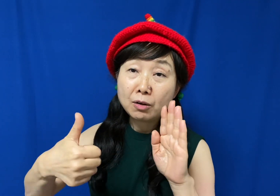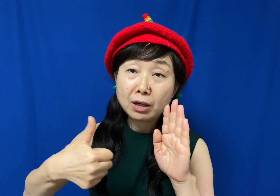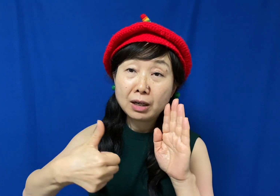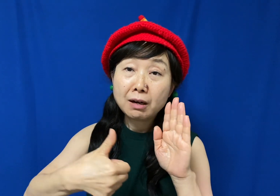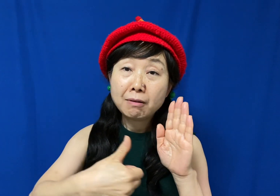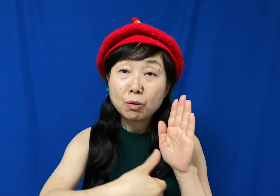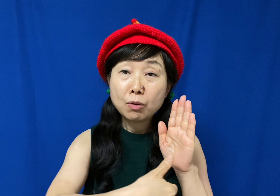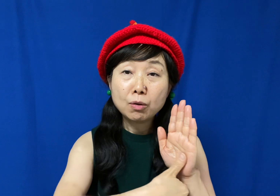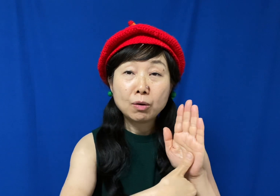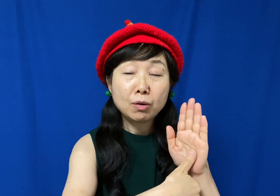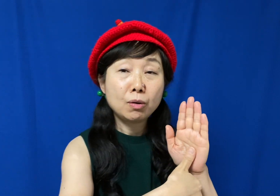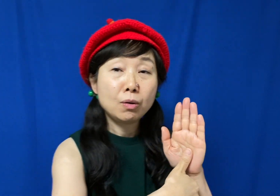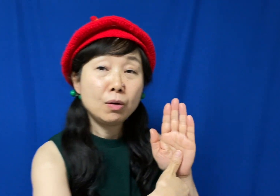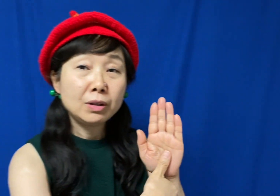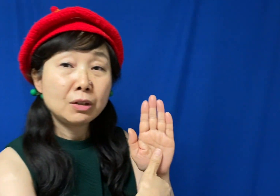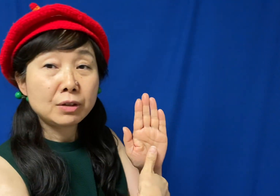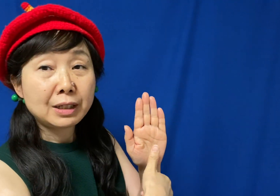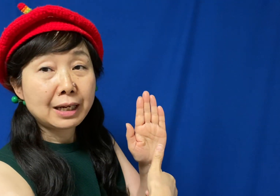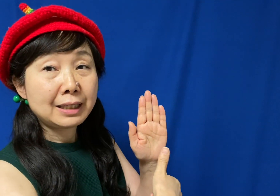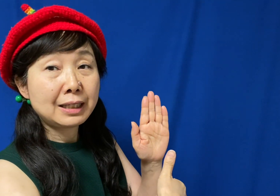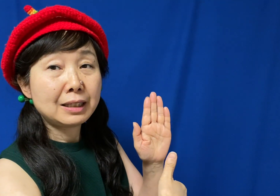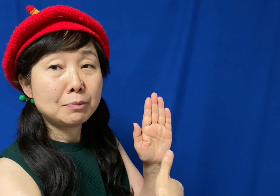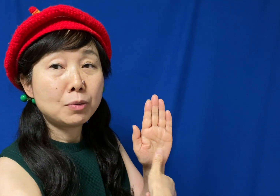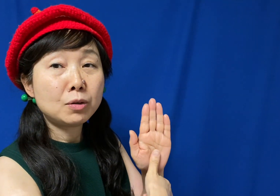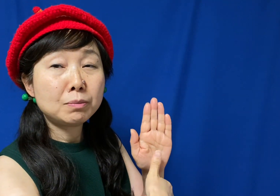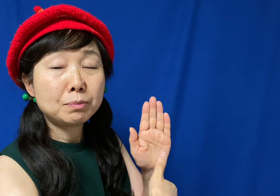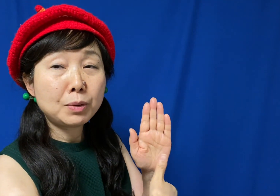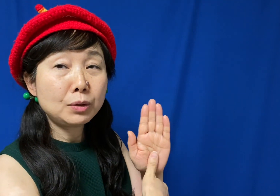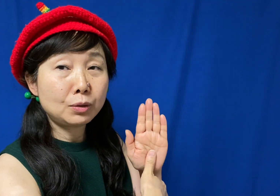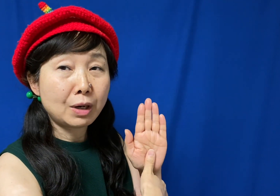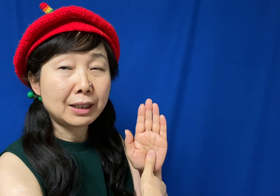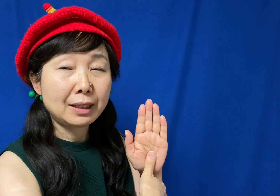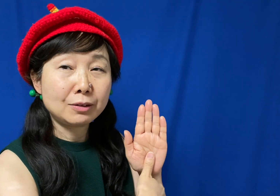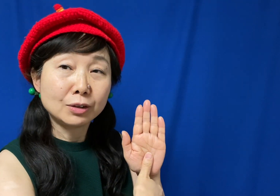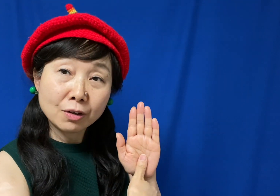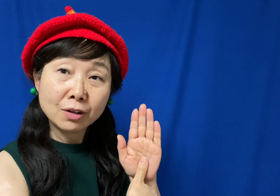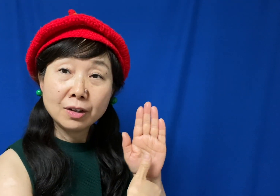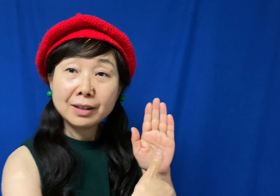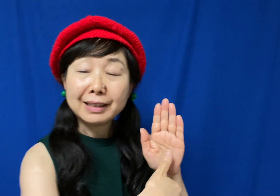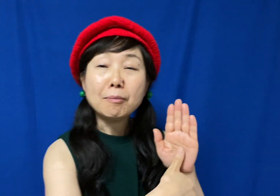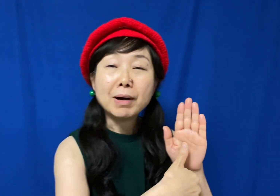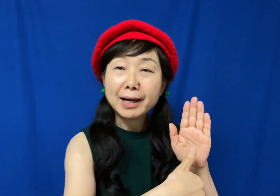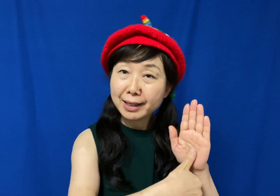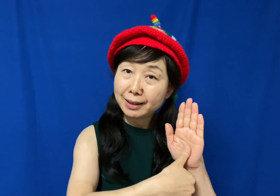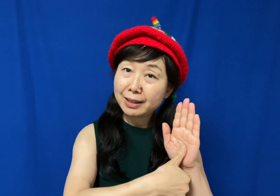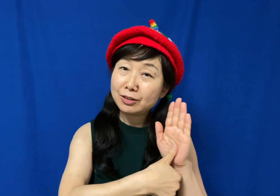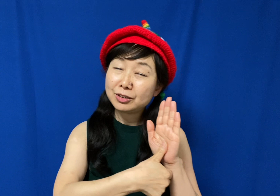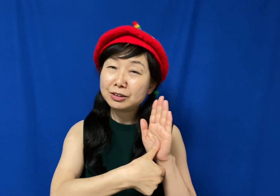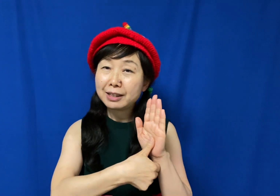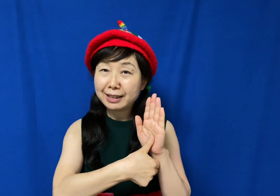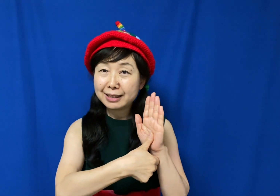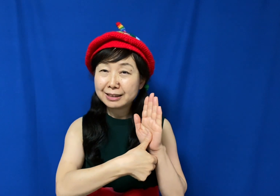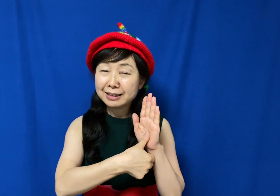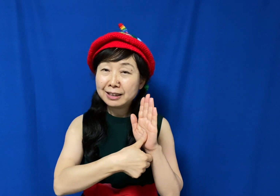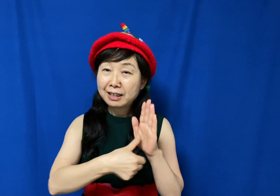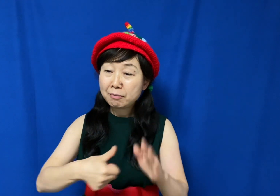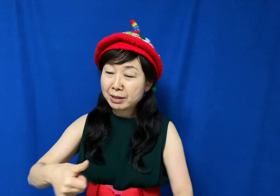側を手のひらにポンポンと当てると名前っていう手話です。紙に